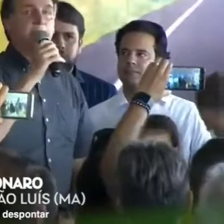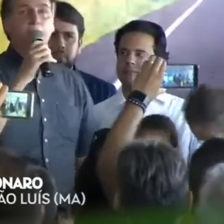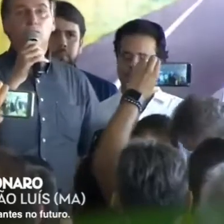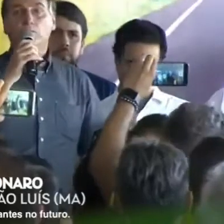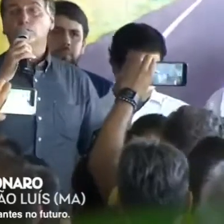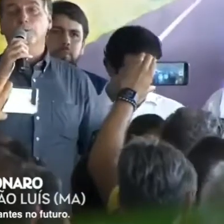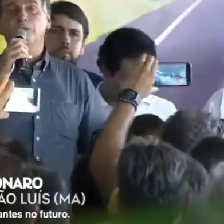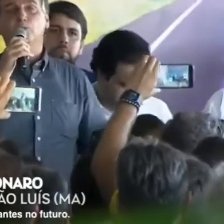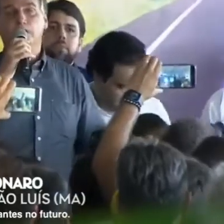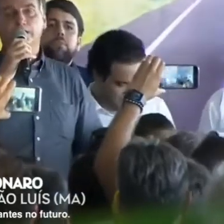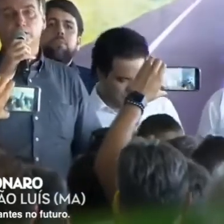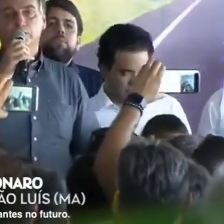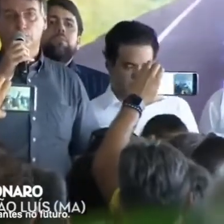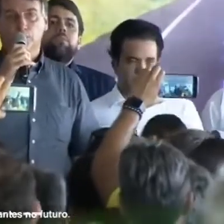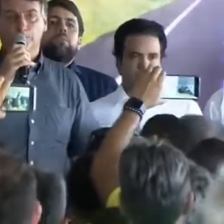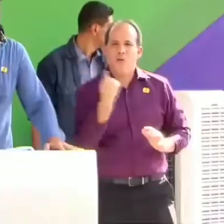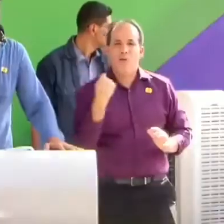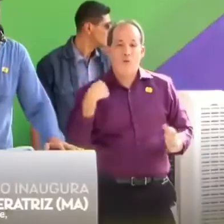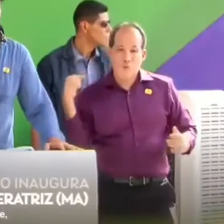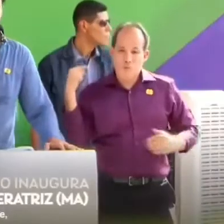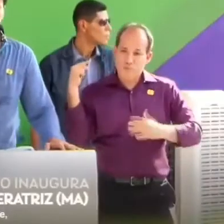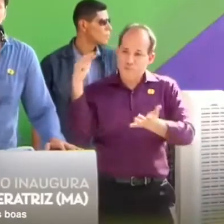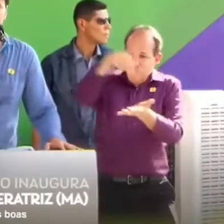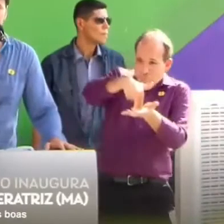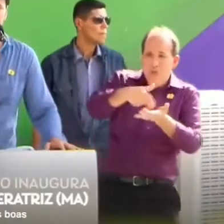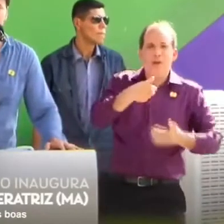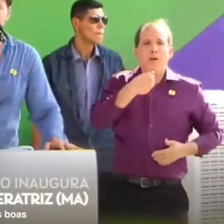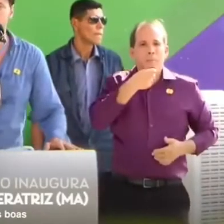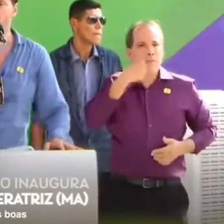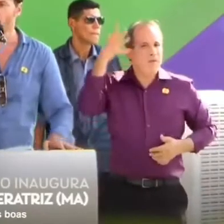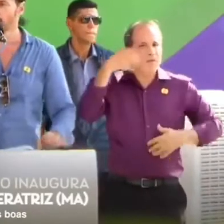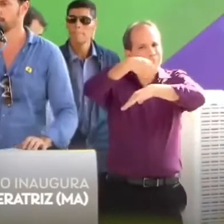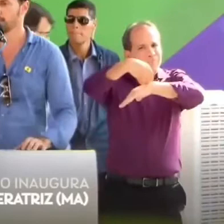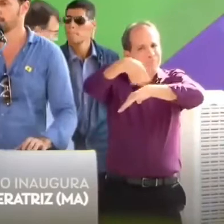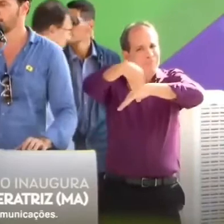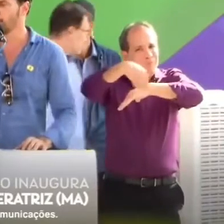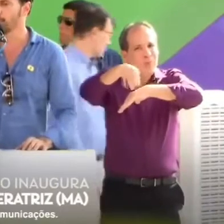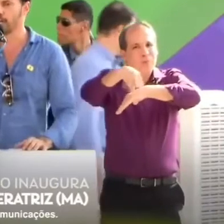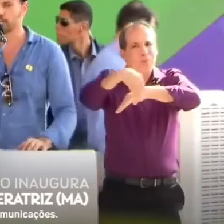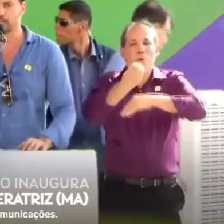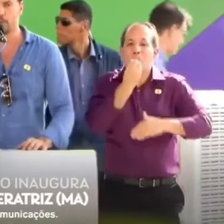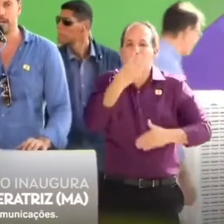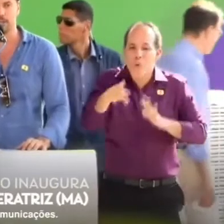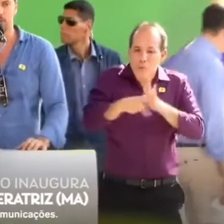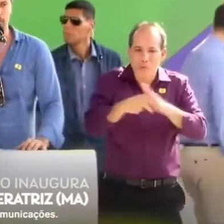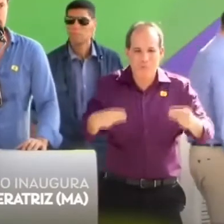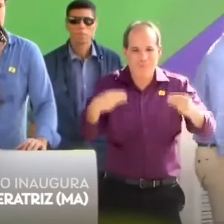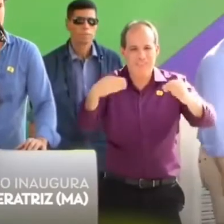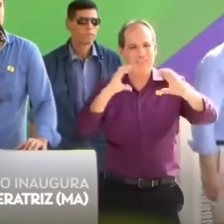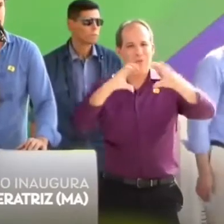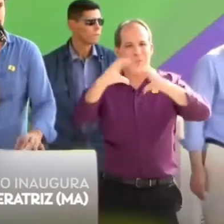despontar como um dos mais pujantes no futuro. Presidente, trazer notícias boas do Ministério das